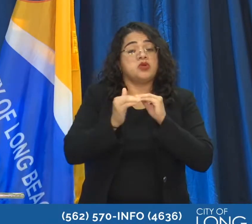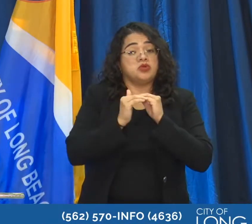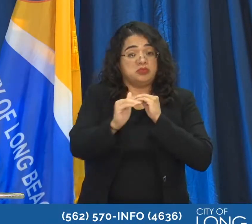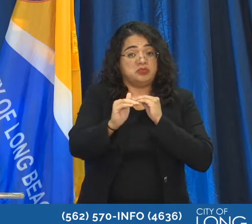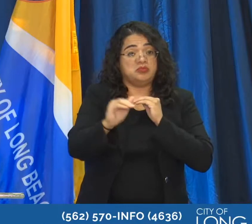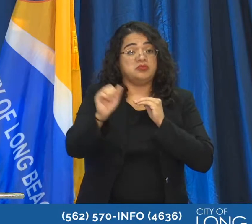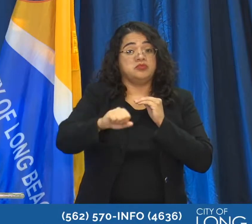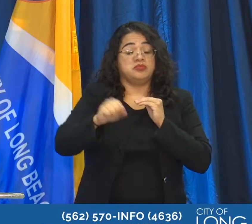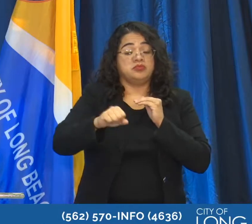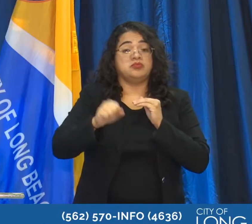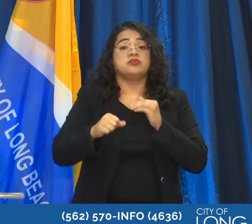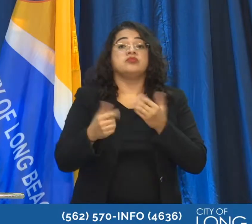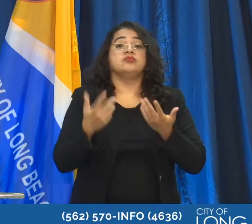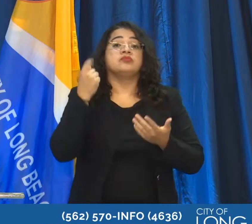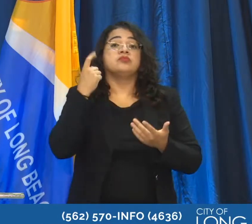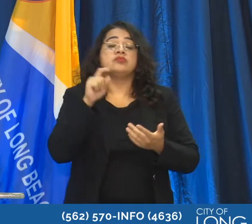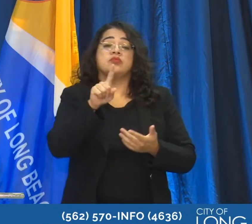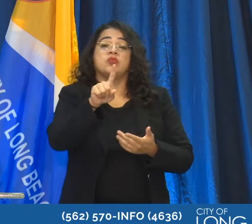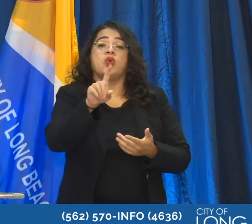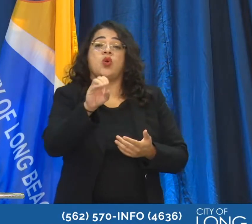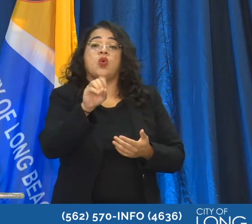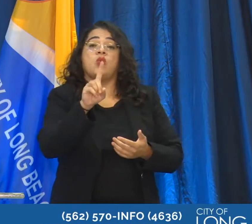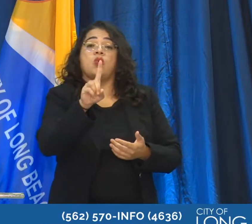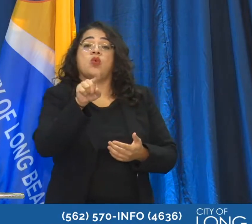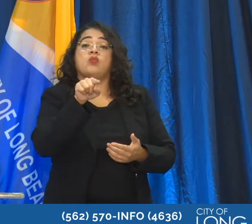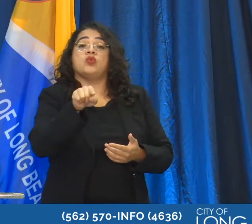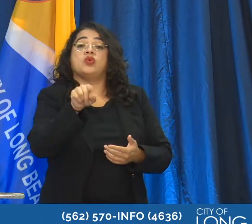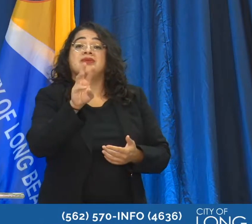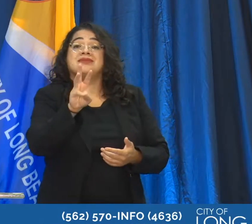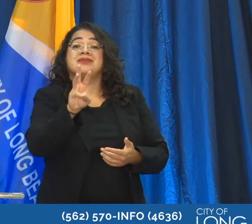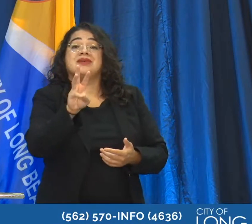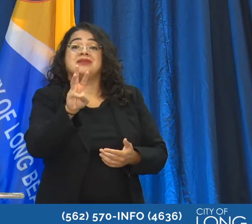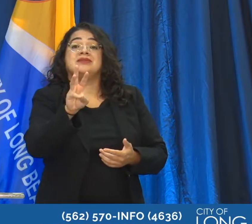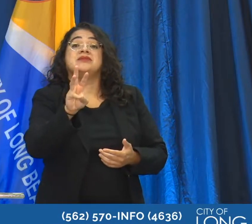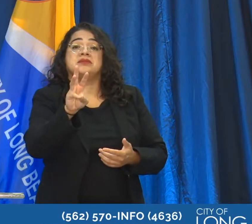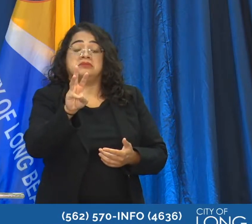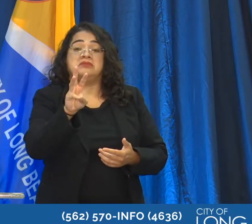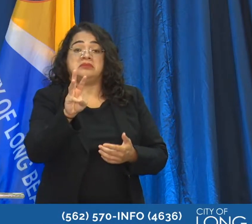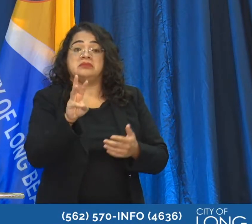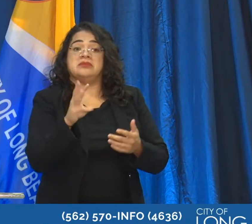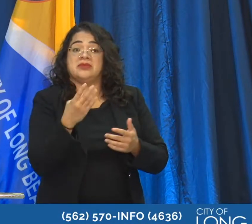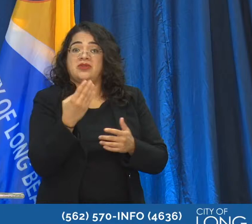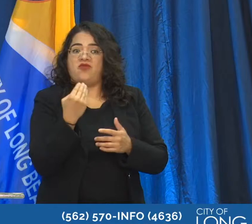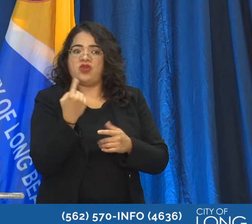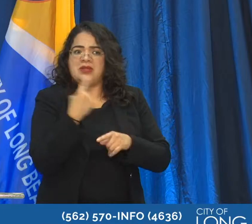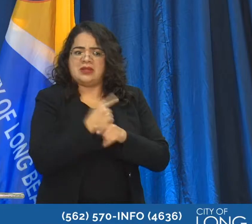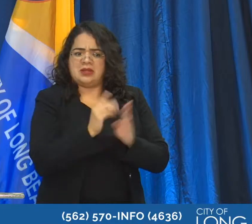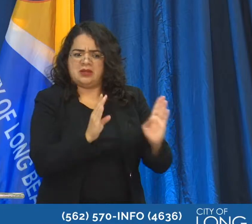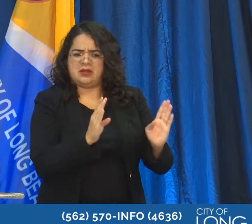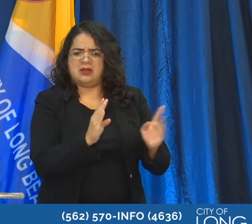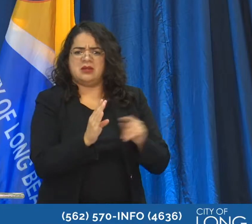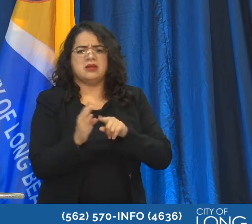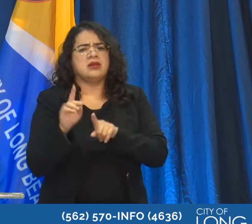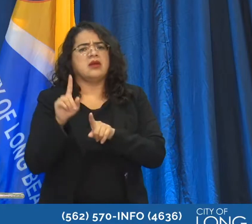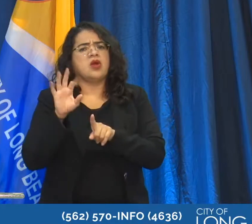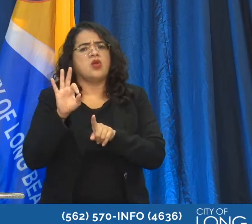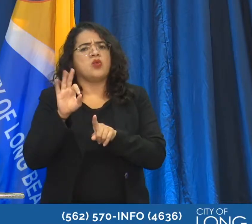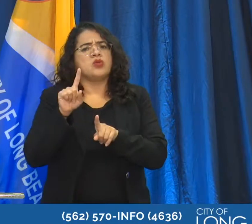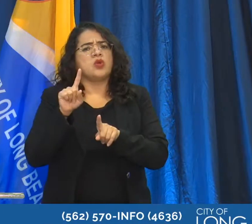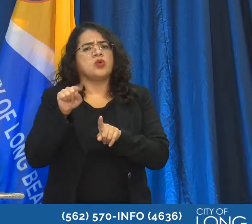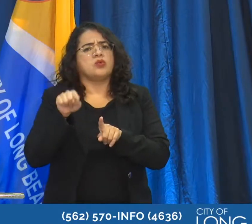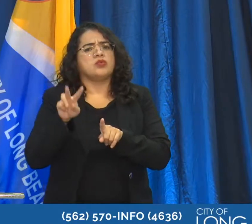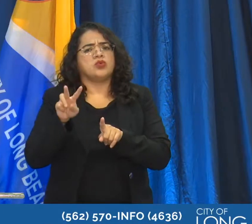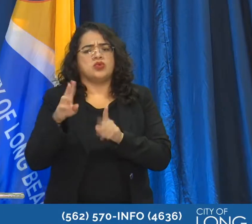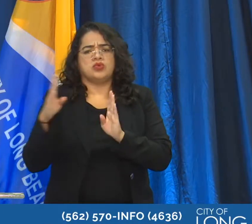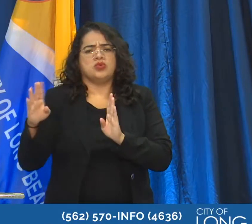estable y un promedio de 101.6 durante los últimos 14 días y al 91.2 en los últimos 28